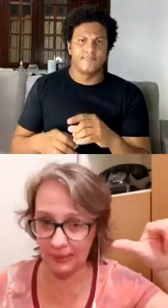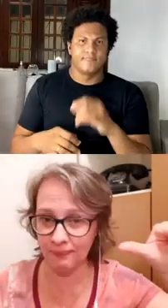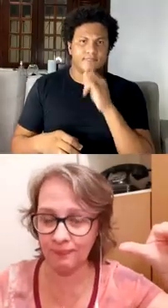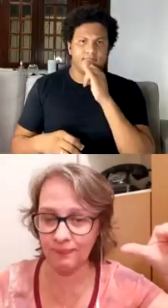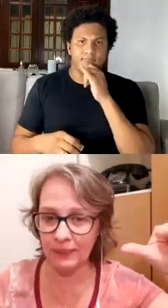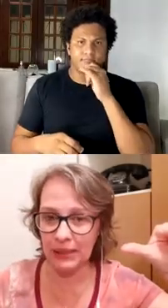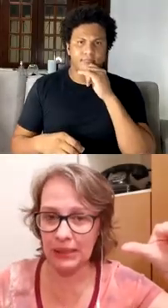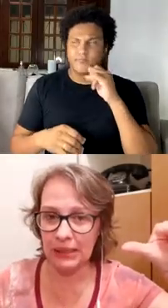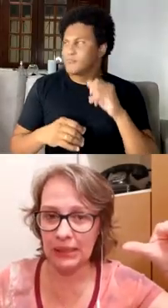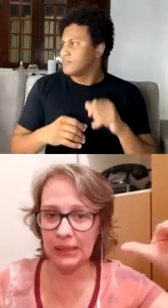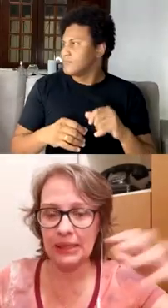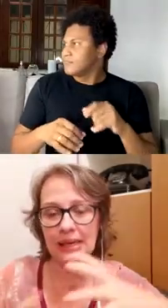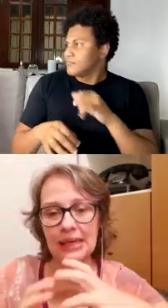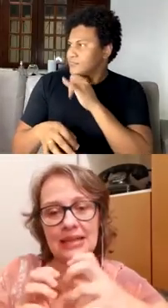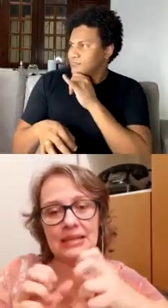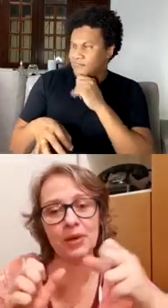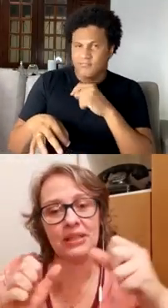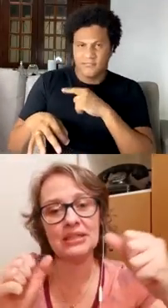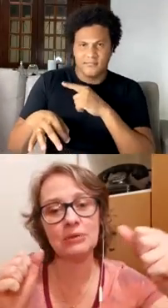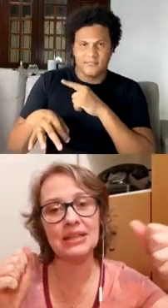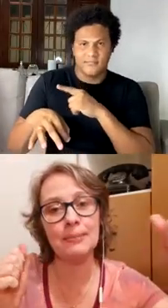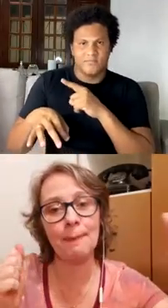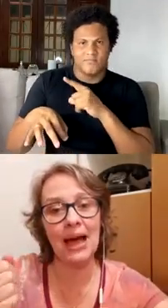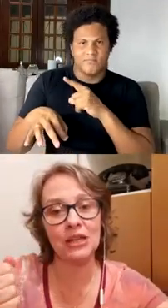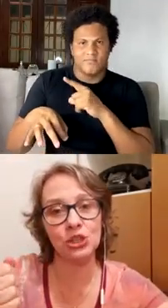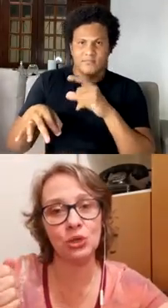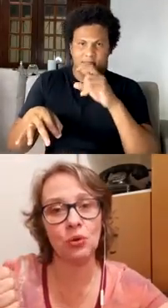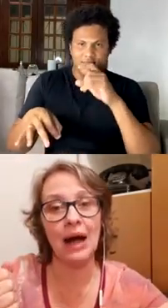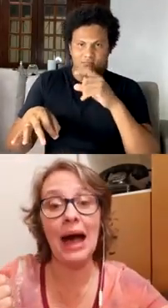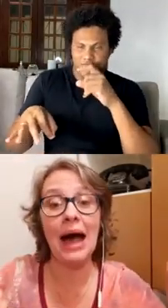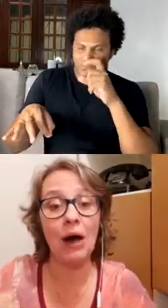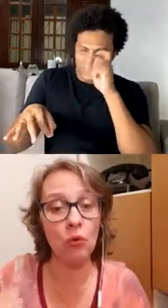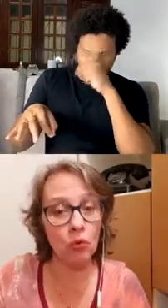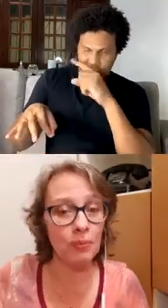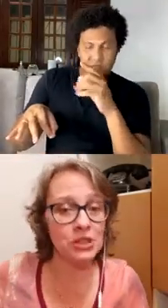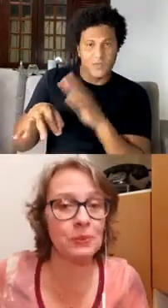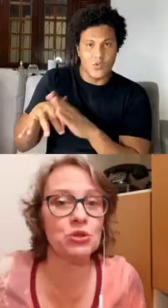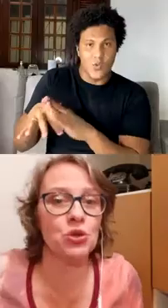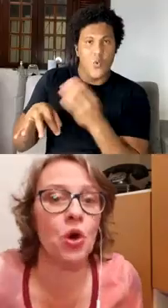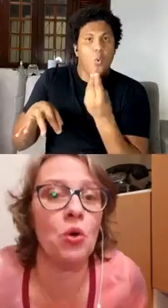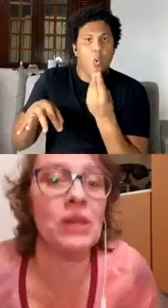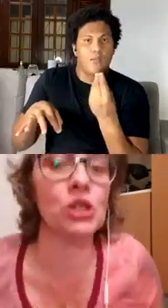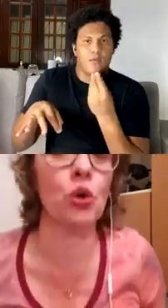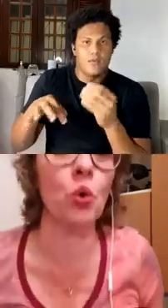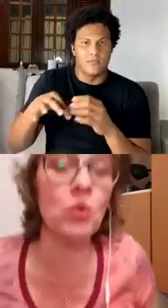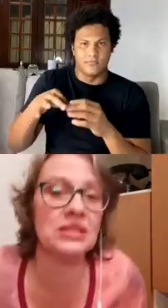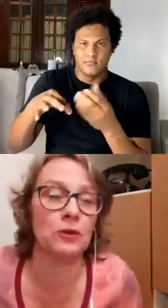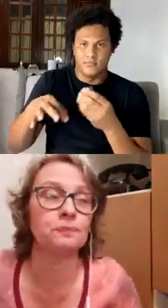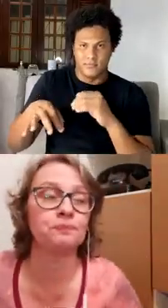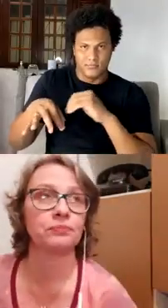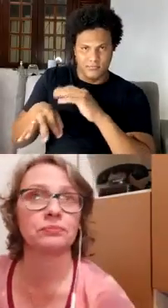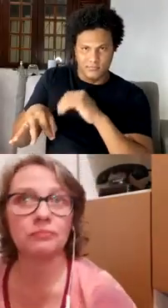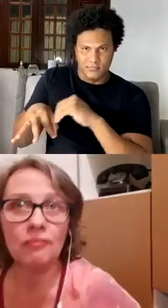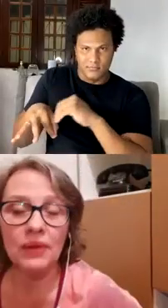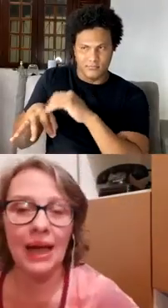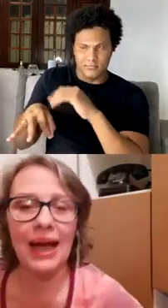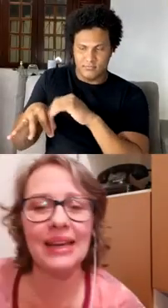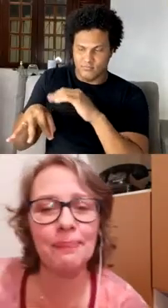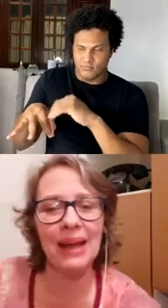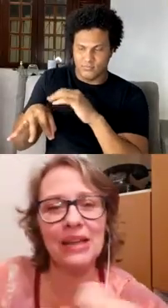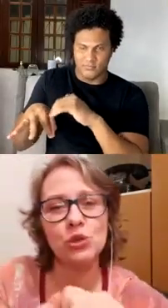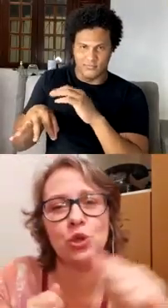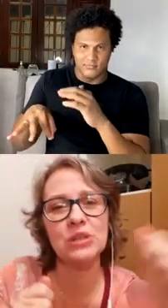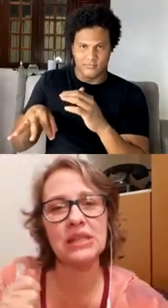feminina e essa proteção desse plástico. Algumas pessoas usam